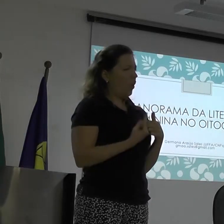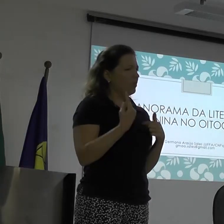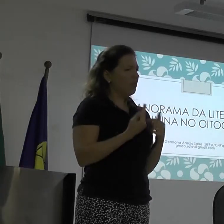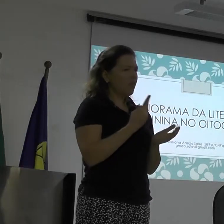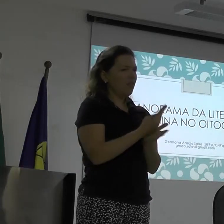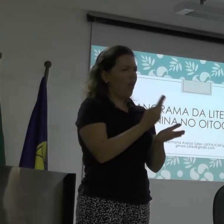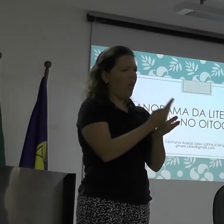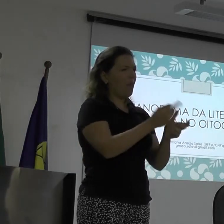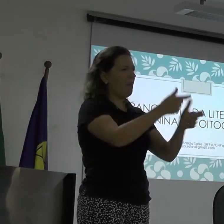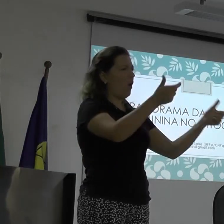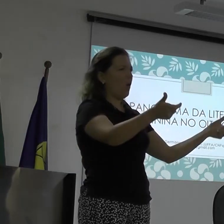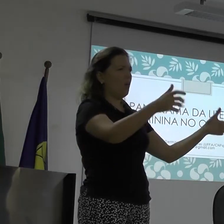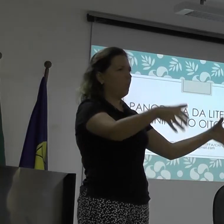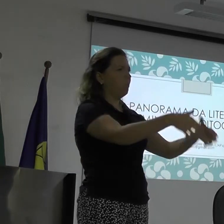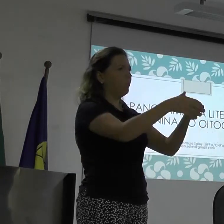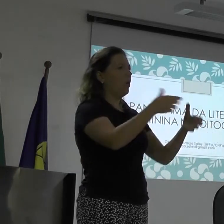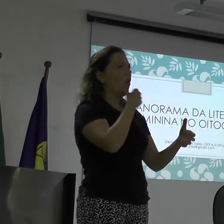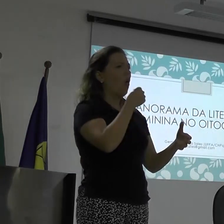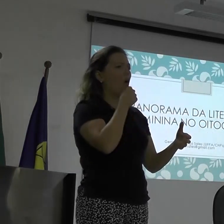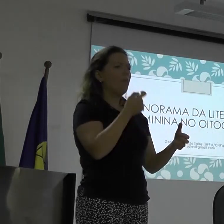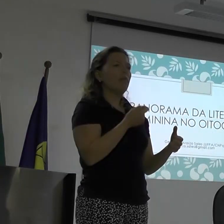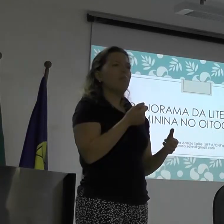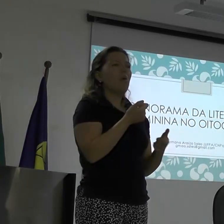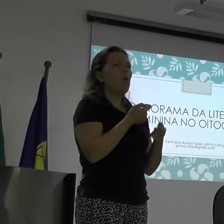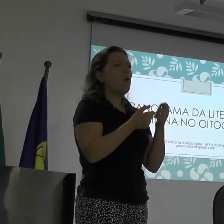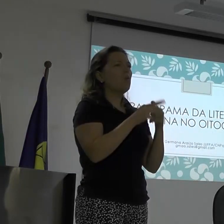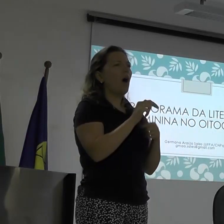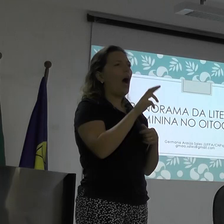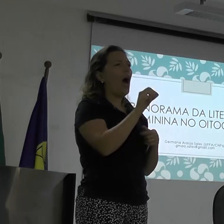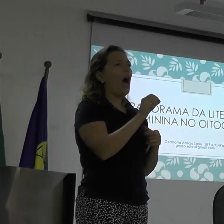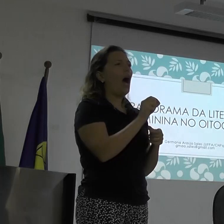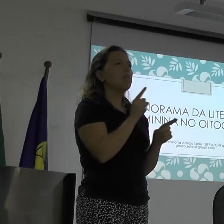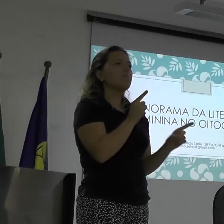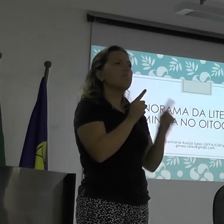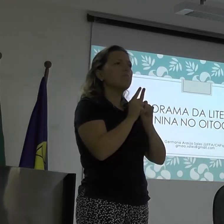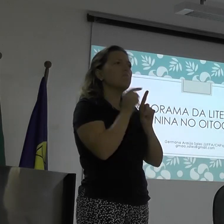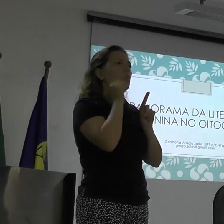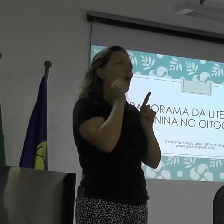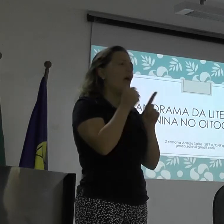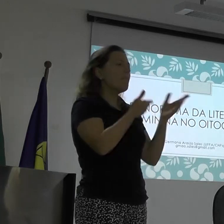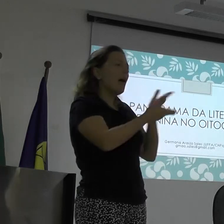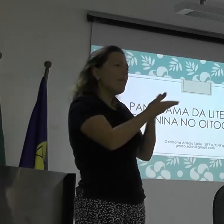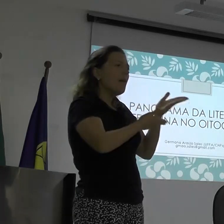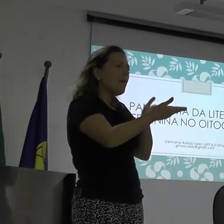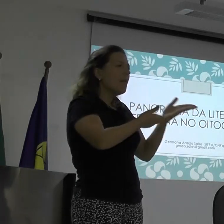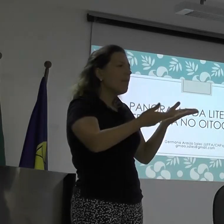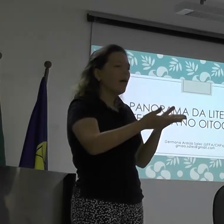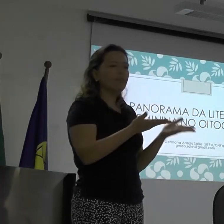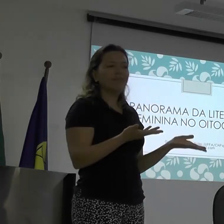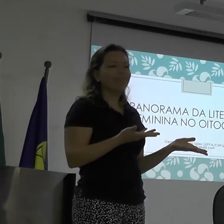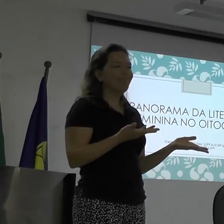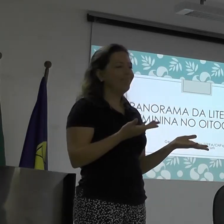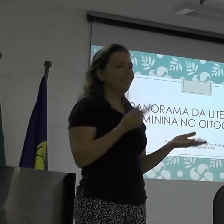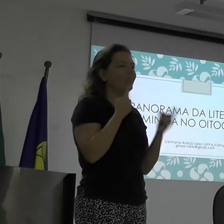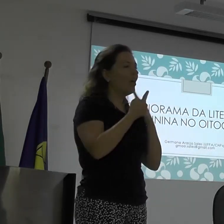sozinha lá. Raramente eu tenho uma companheira comigo para falar o que quer falar. E quando a gente